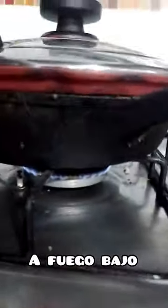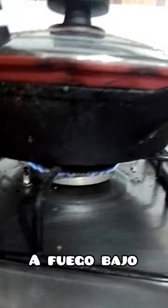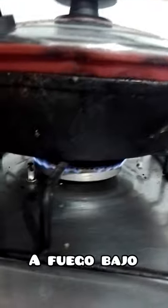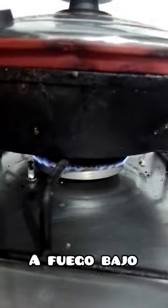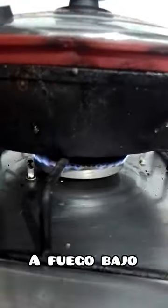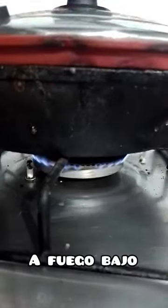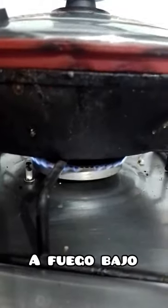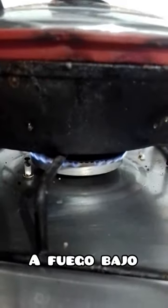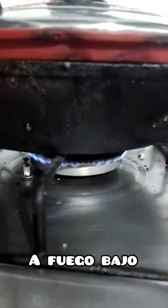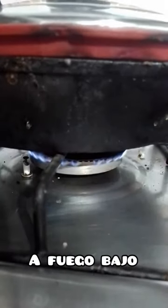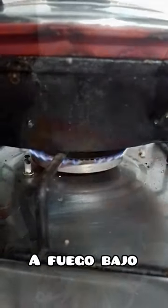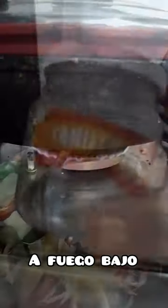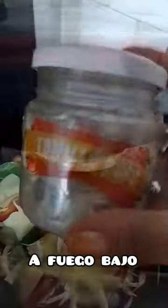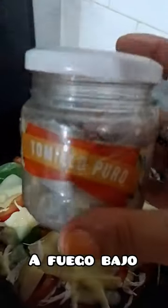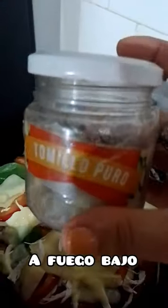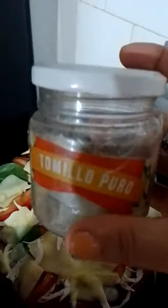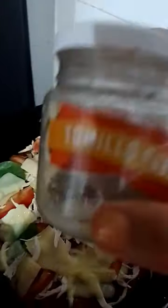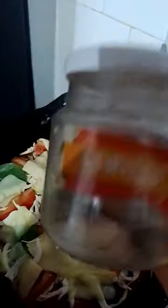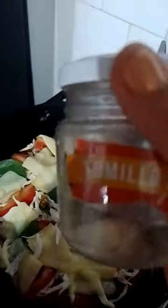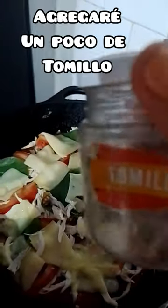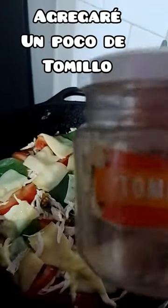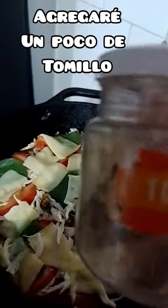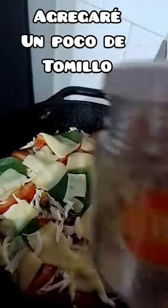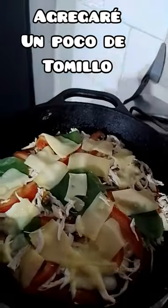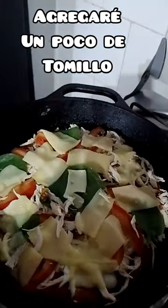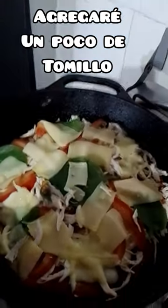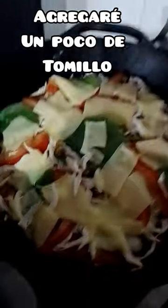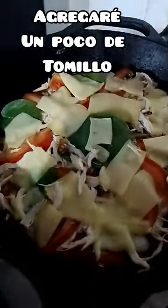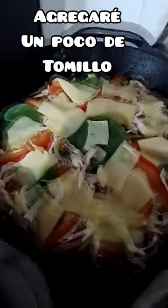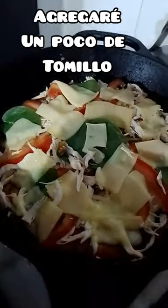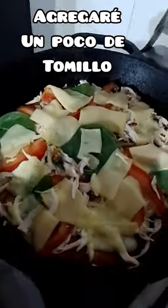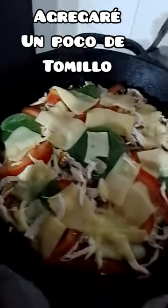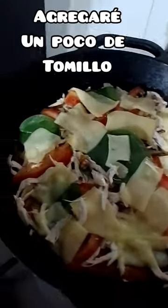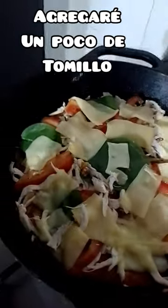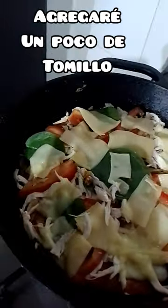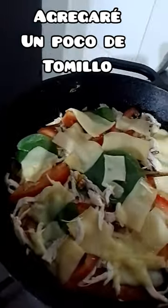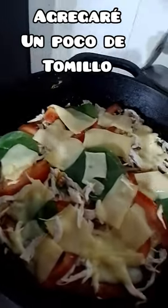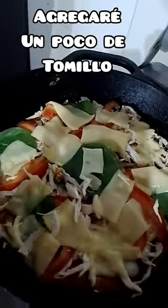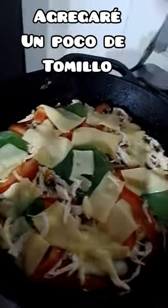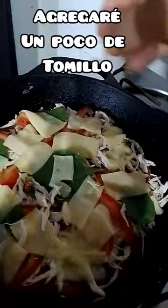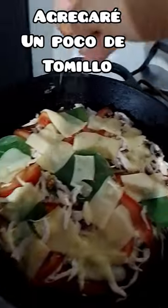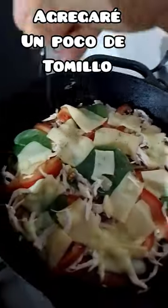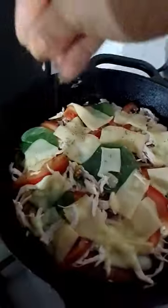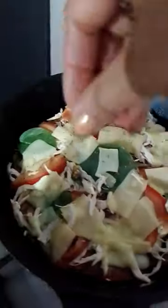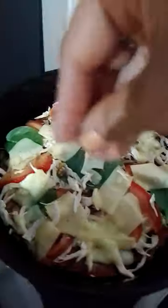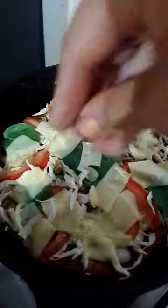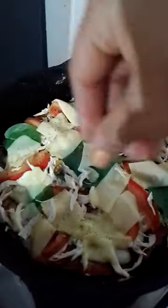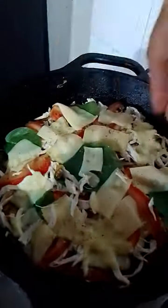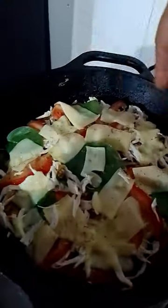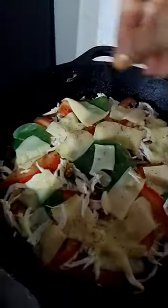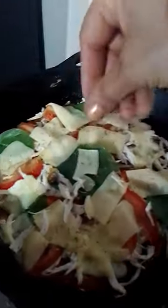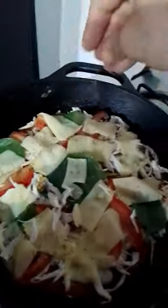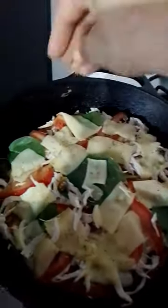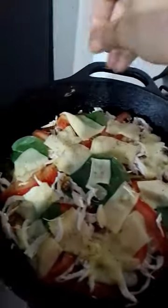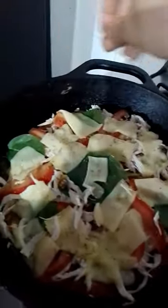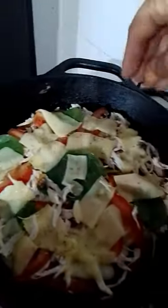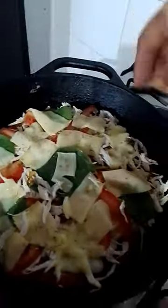con fuego bajito, que no se nos vaya a quemar. Y me encanta agregarle esta especie de tomillo, queda con un sabor